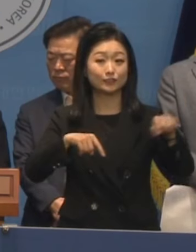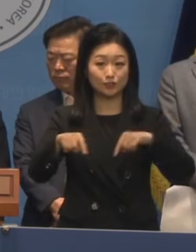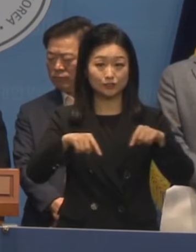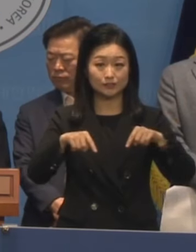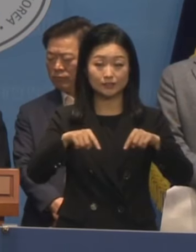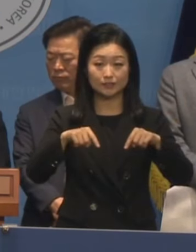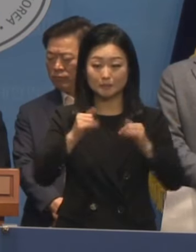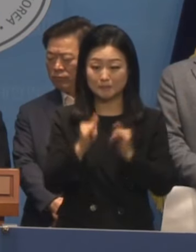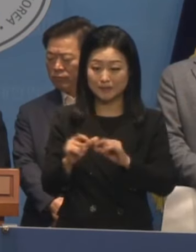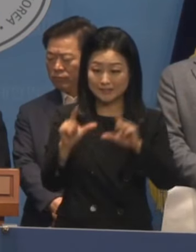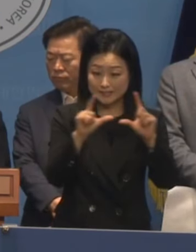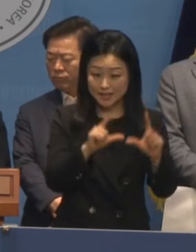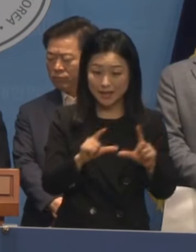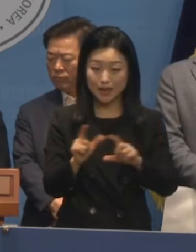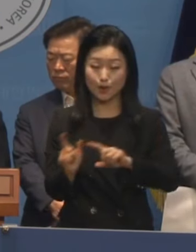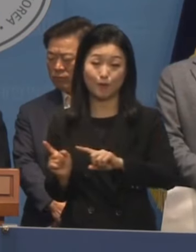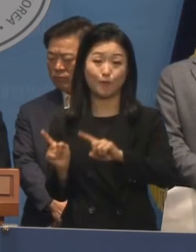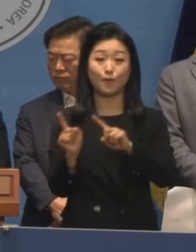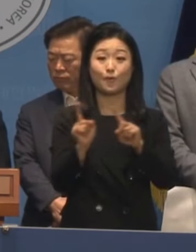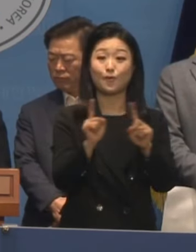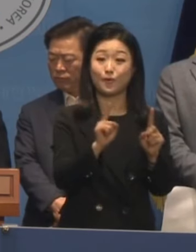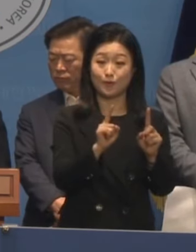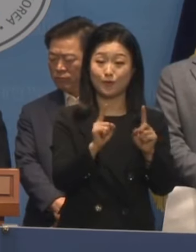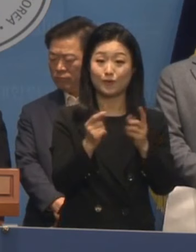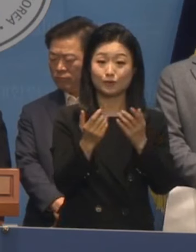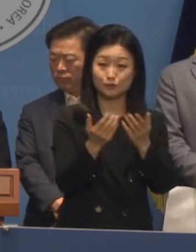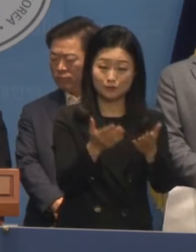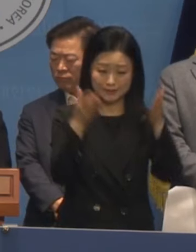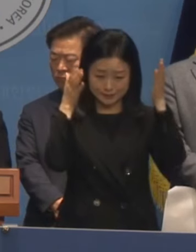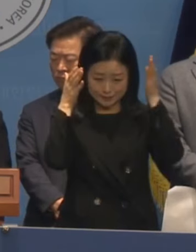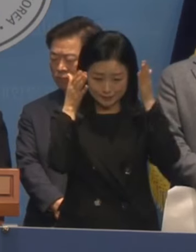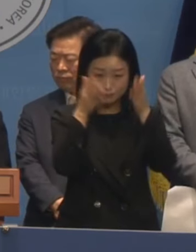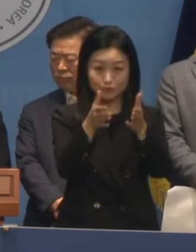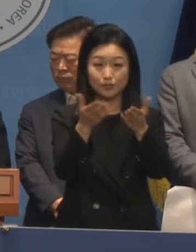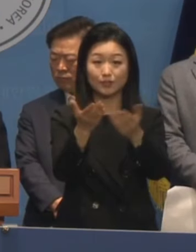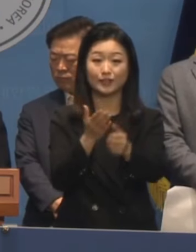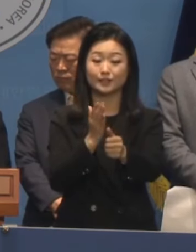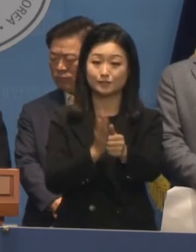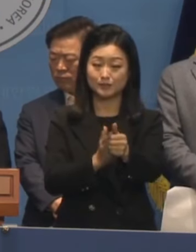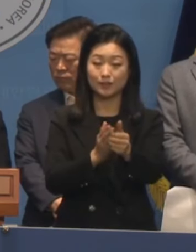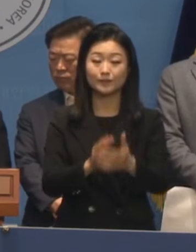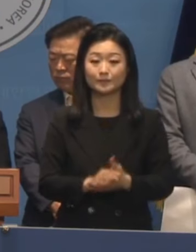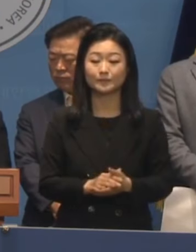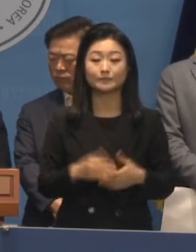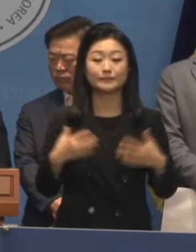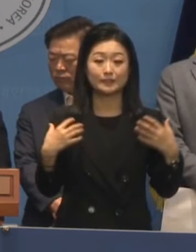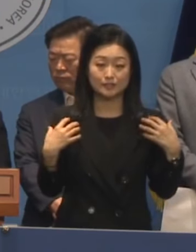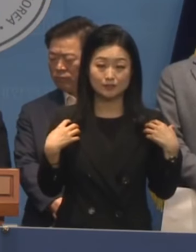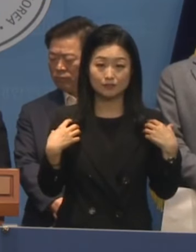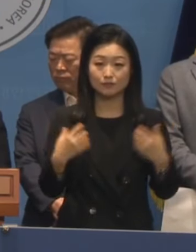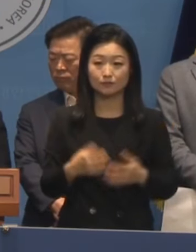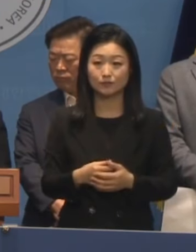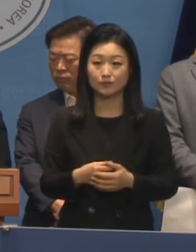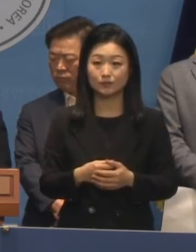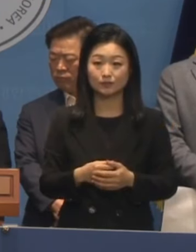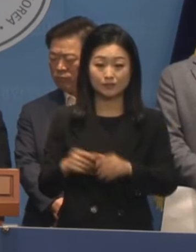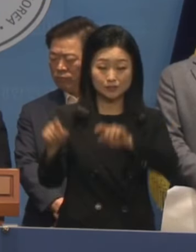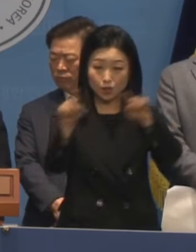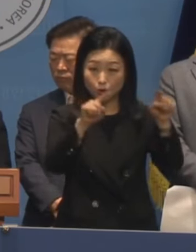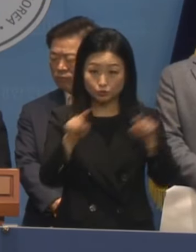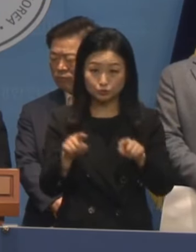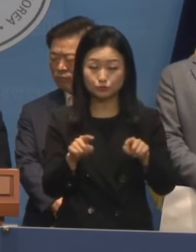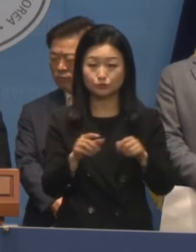어려운 민생을 회복하는데 집중할 것을 전국 스장 군수